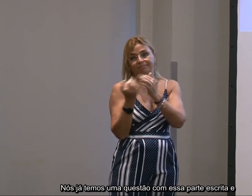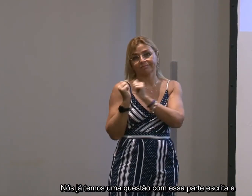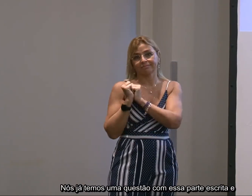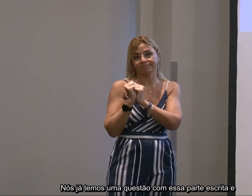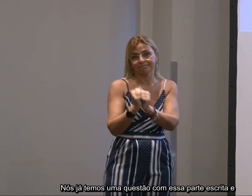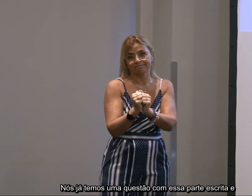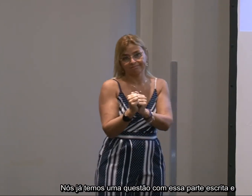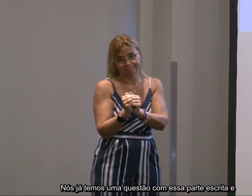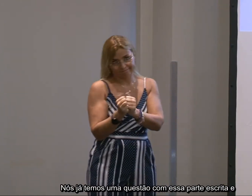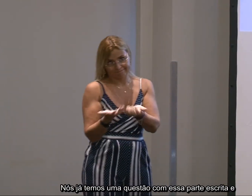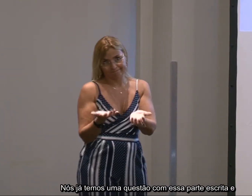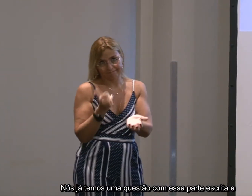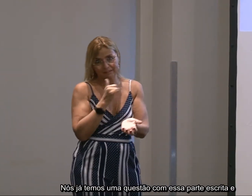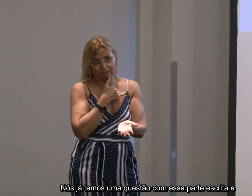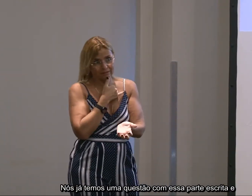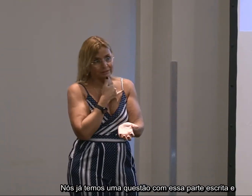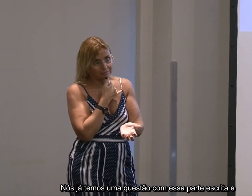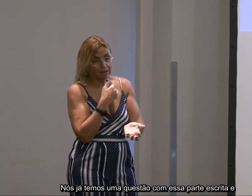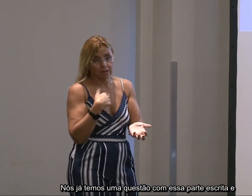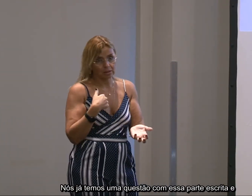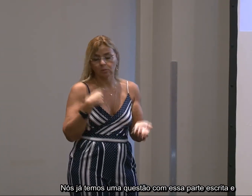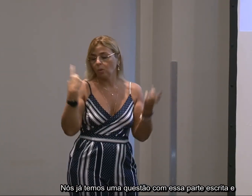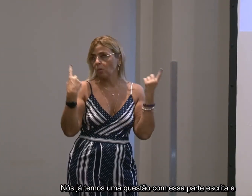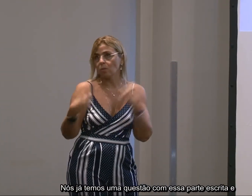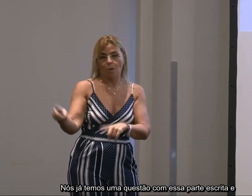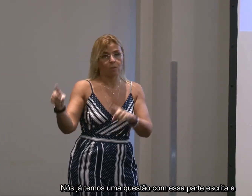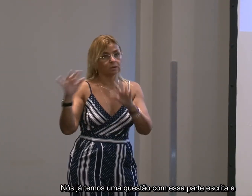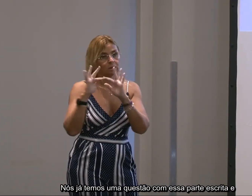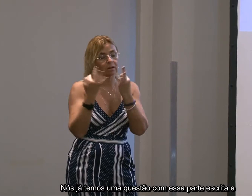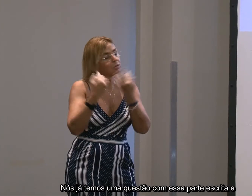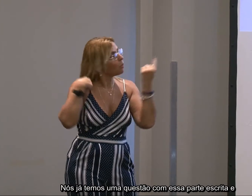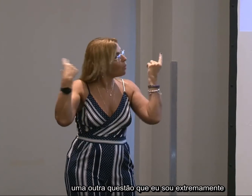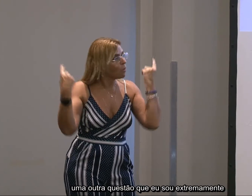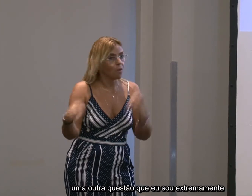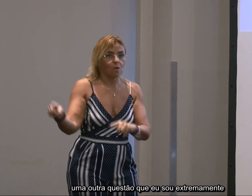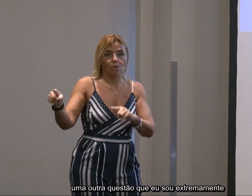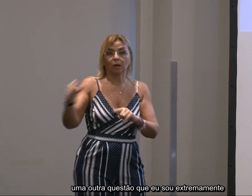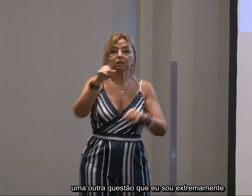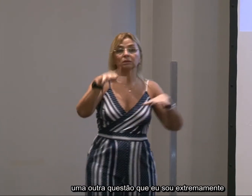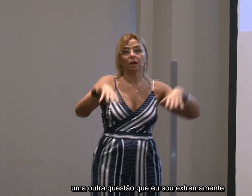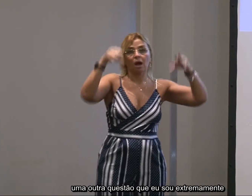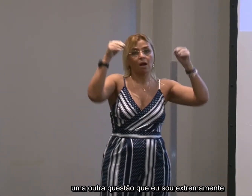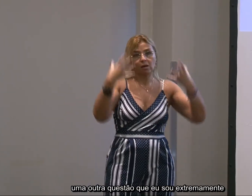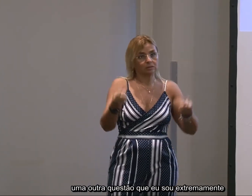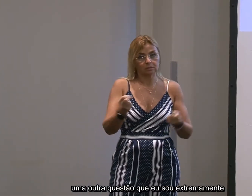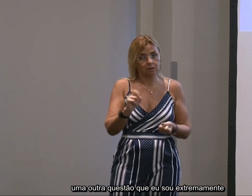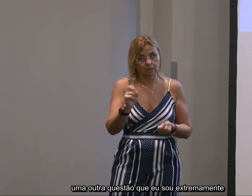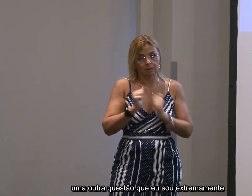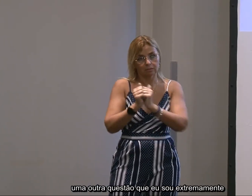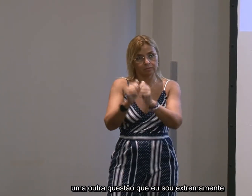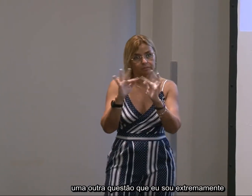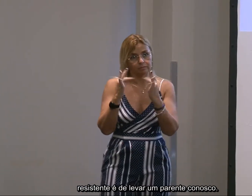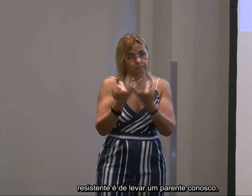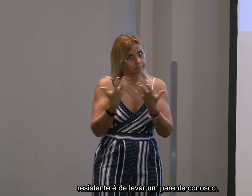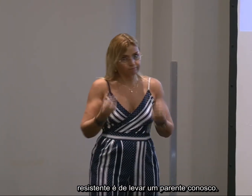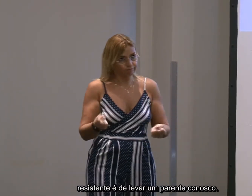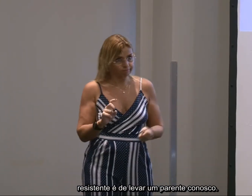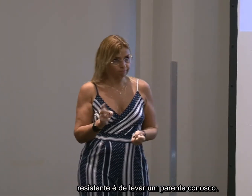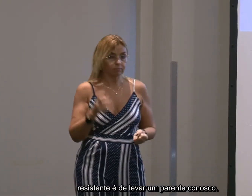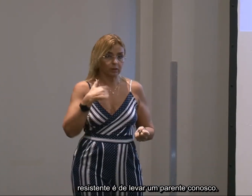a gente já tem uma questão com essa parte escrita e uma outra questão que eu sou extremamente resistente